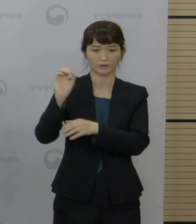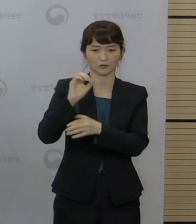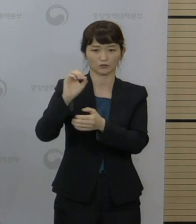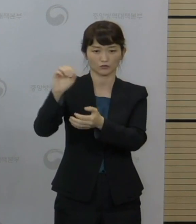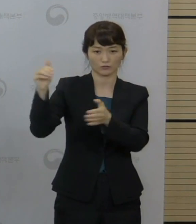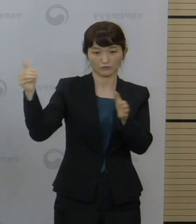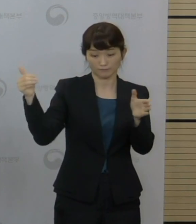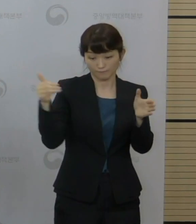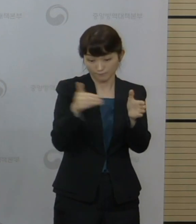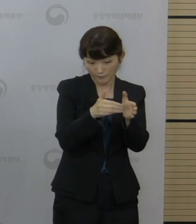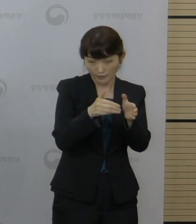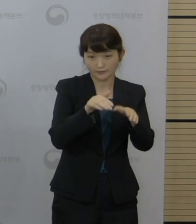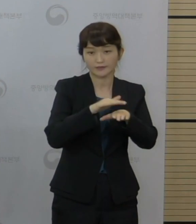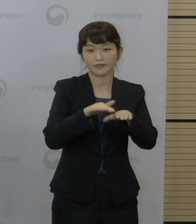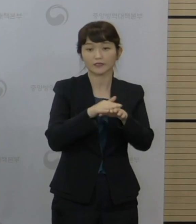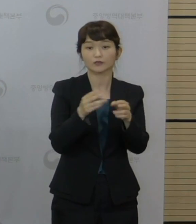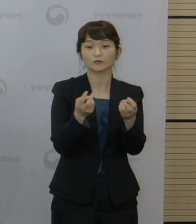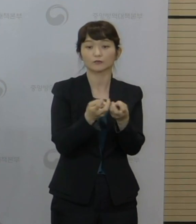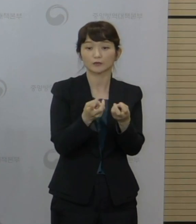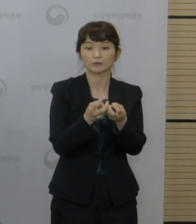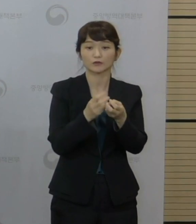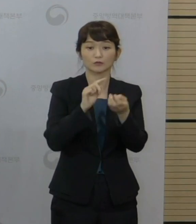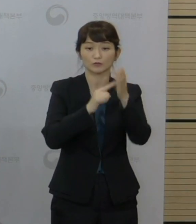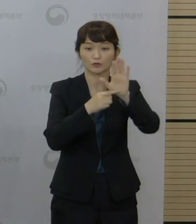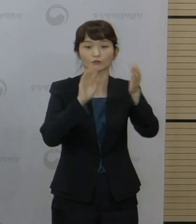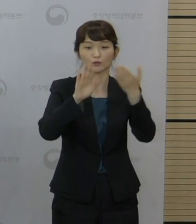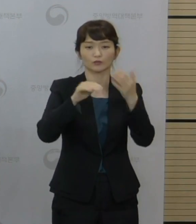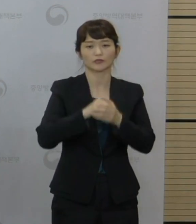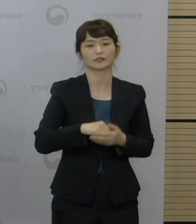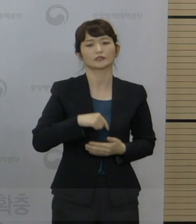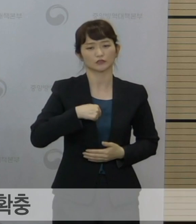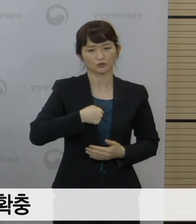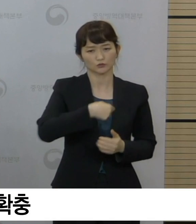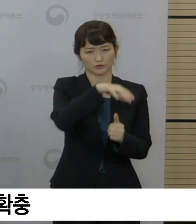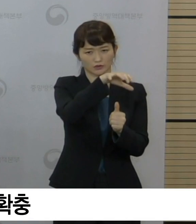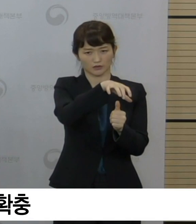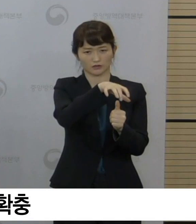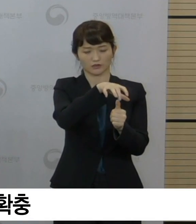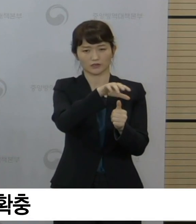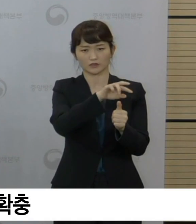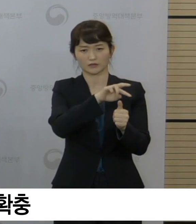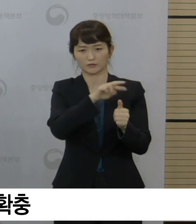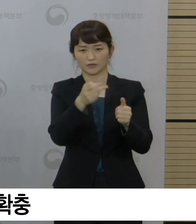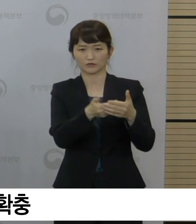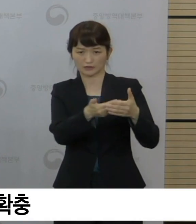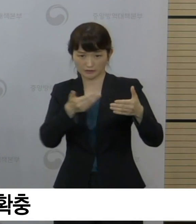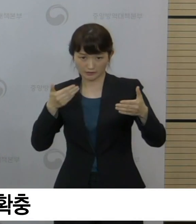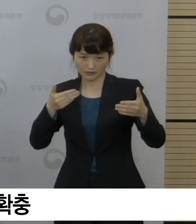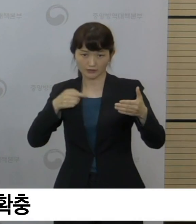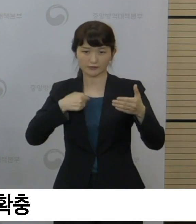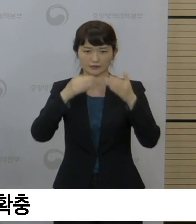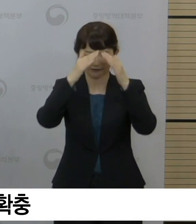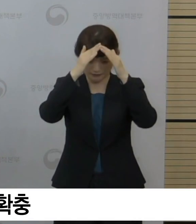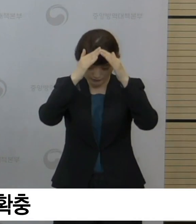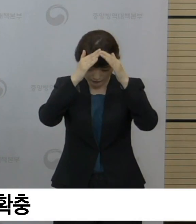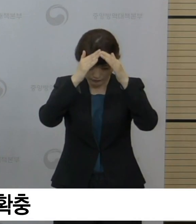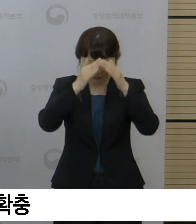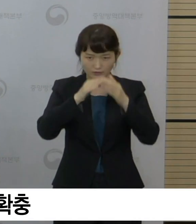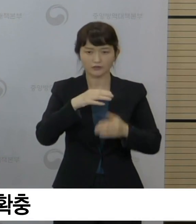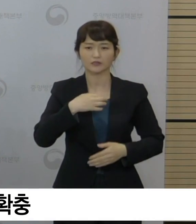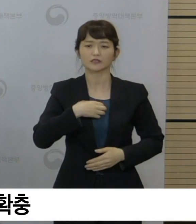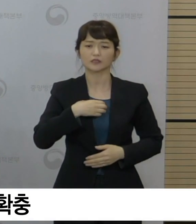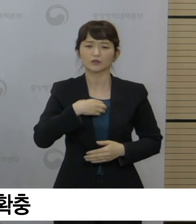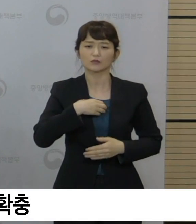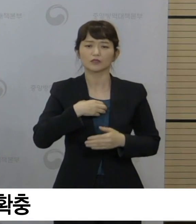발표 이후 자율격리 전환 전 재택치료는 고위험군 집중관리 체계를 유지하면서 대면